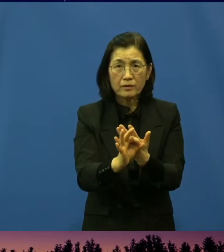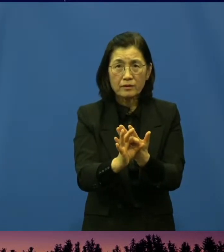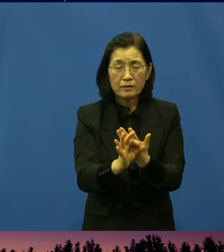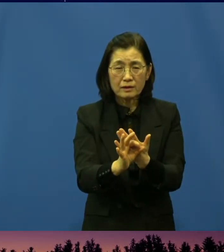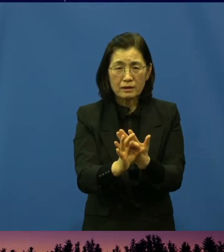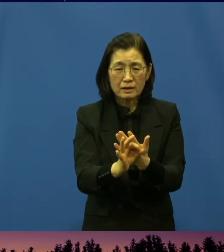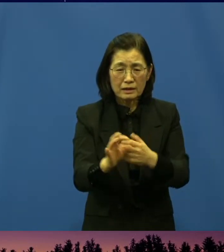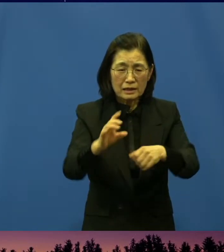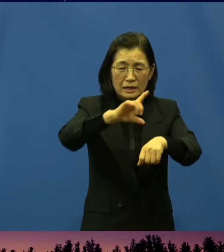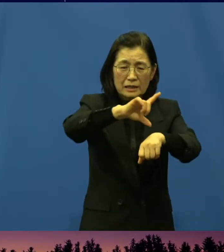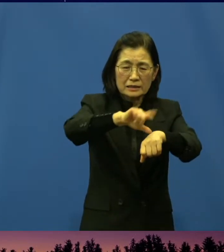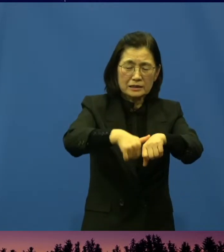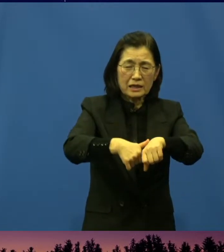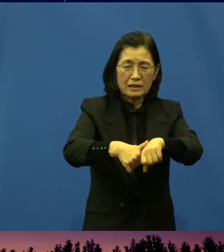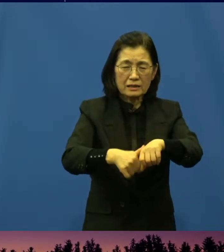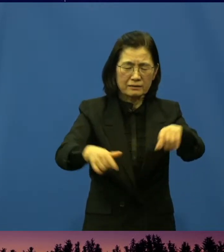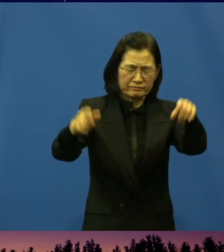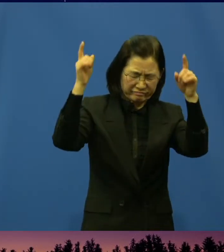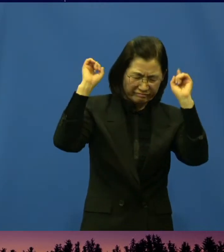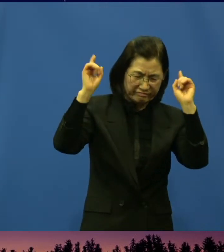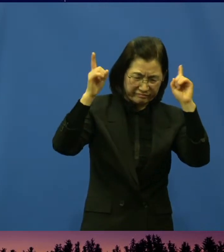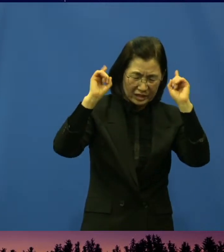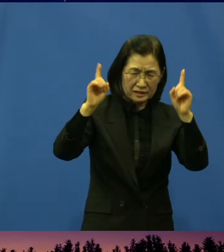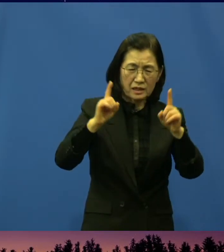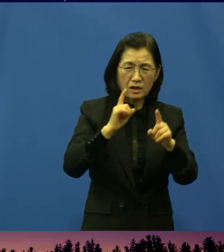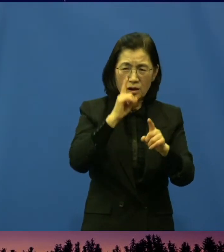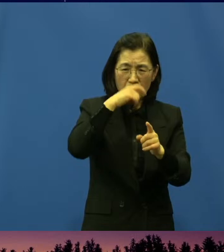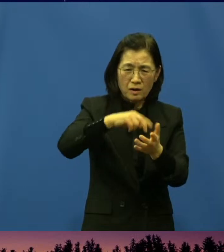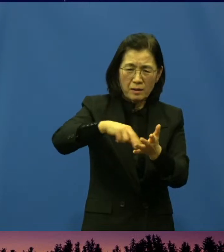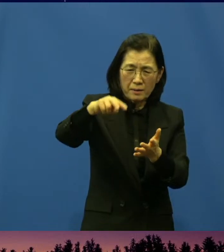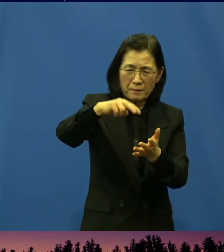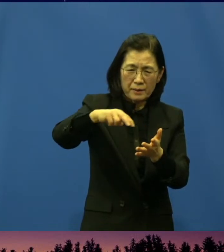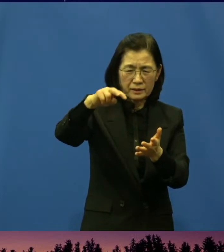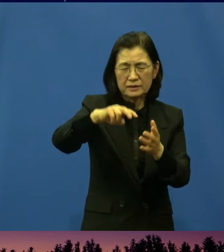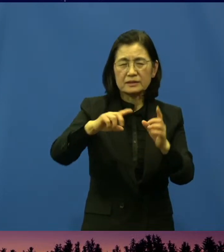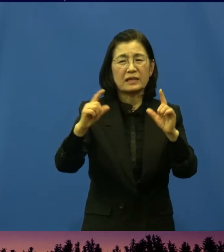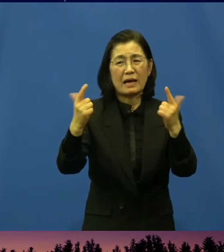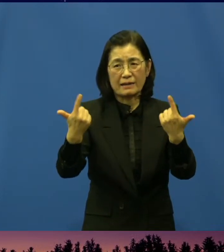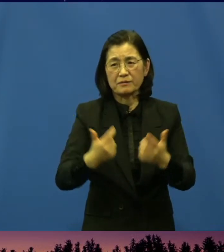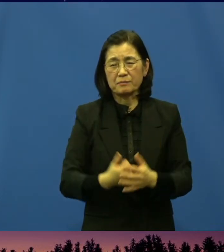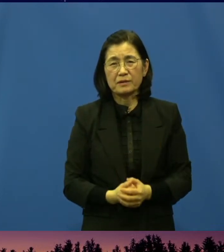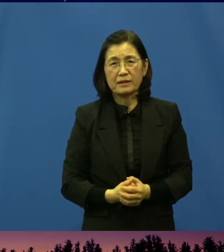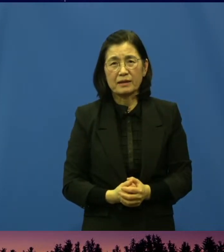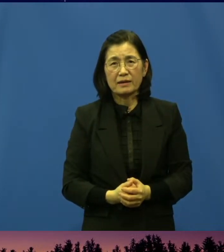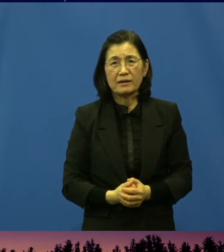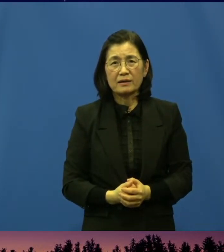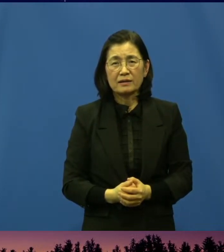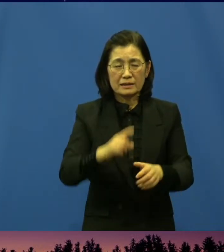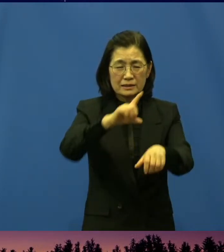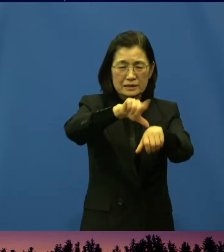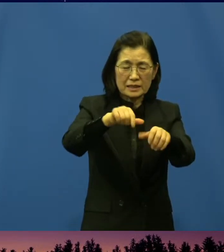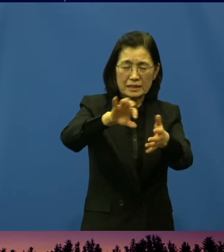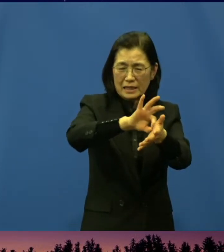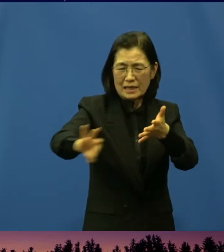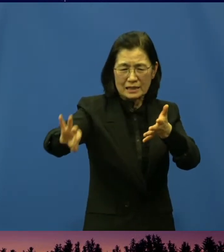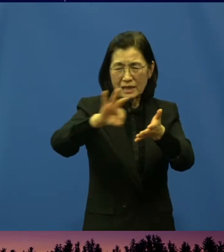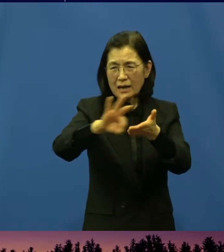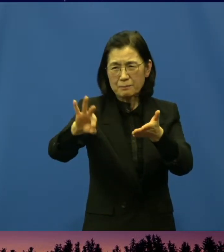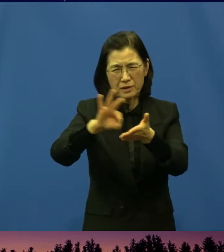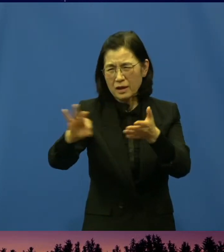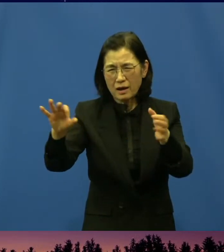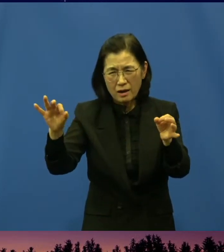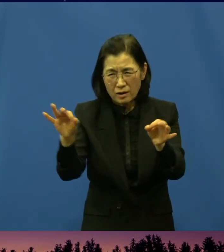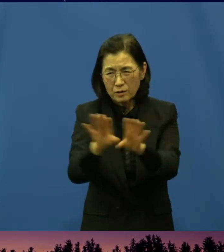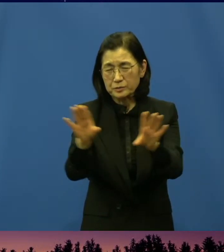방탕하겠어요? 그죠? 그러니까 낭비가 없어져요. 성령